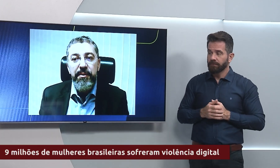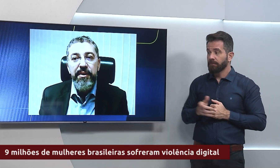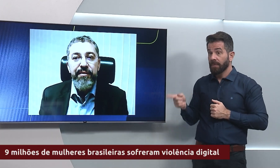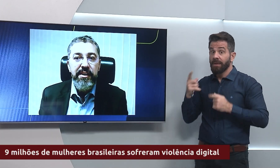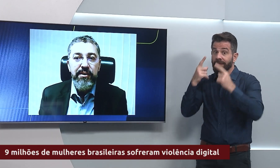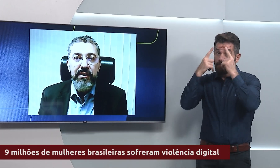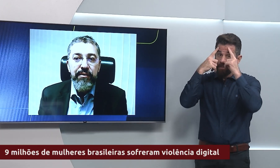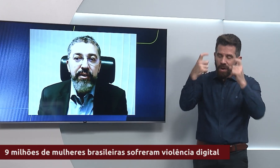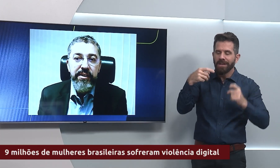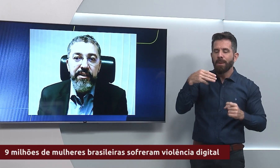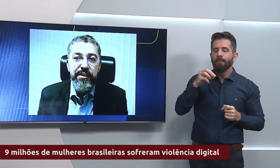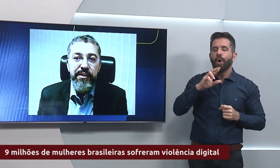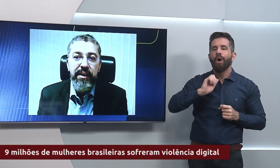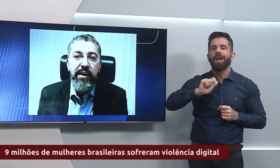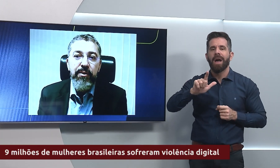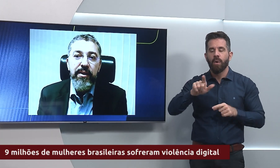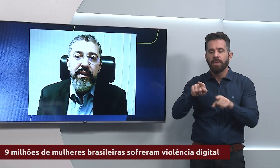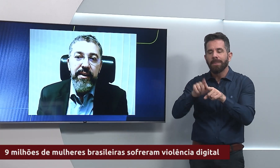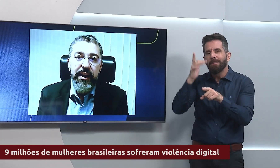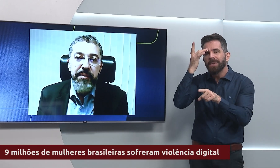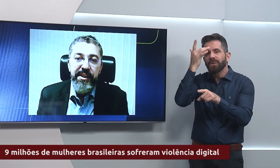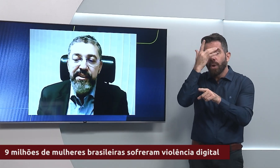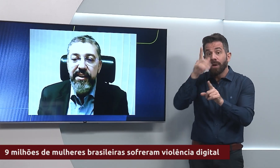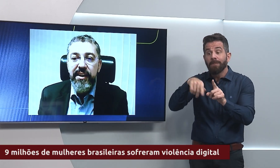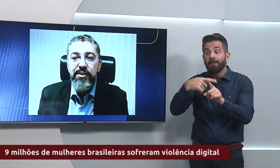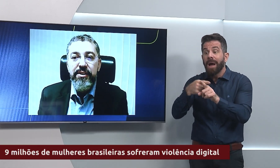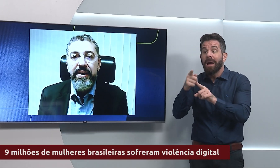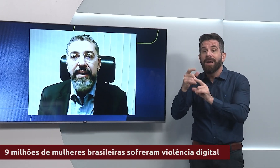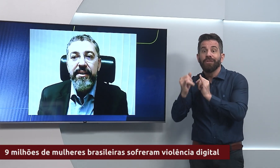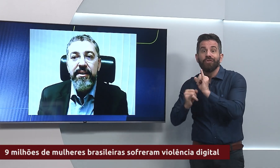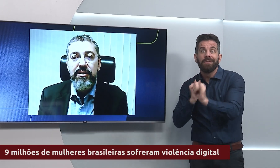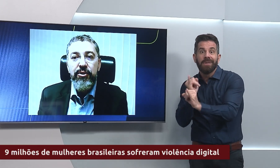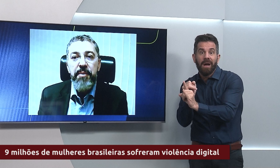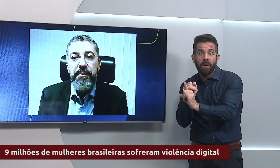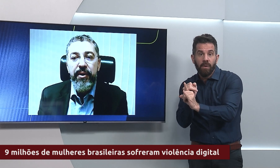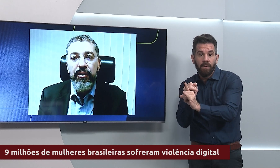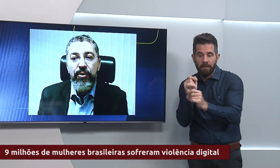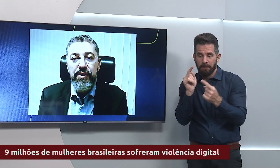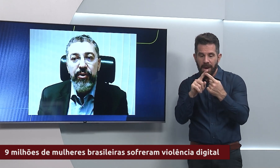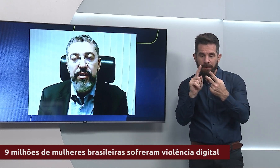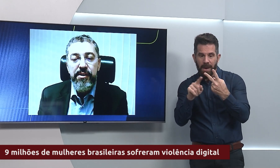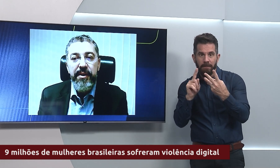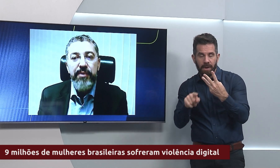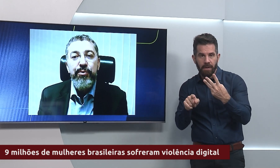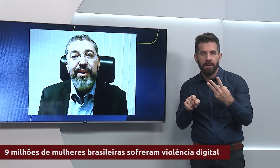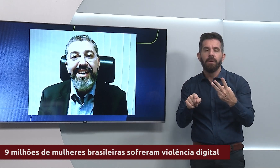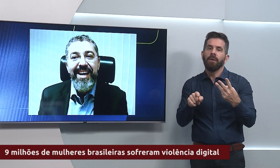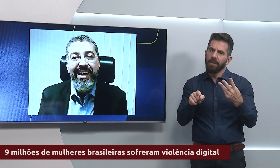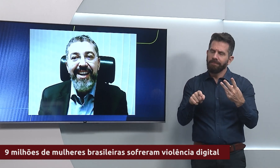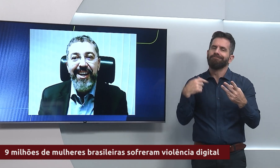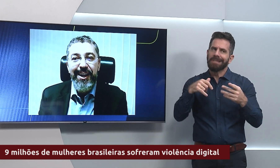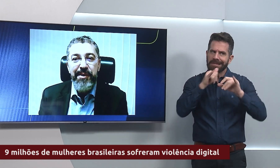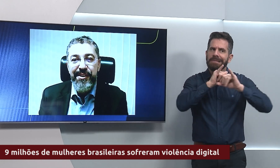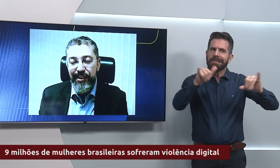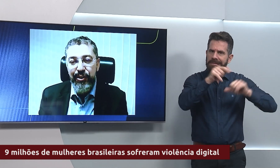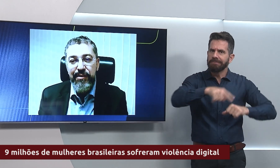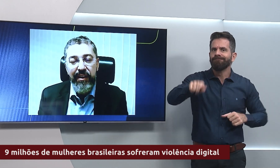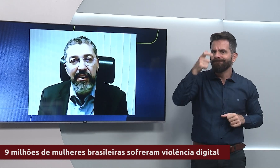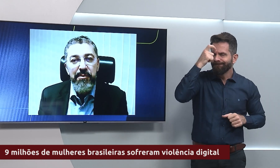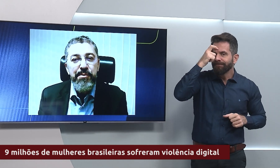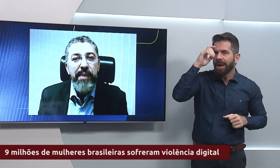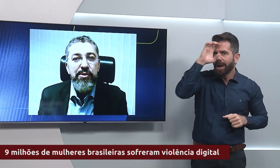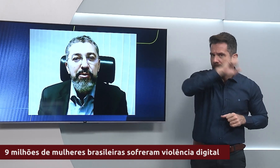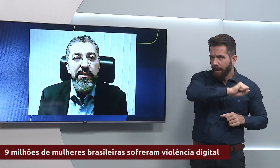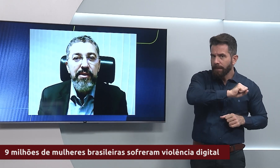quanto essa manifestação da violência digital, à medida que a sociedade toma maior conhecimento do que é, à medida que